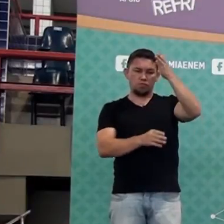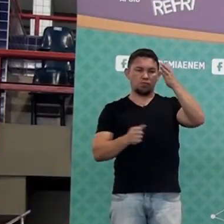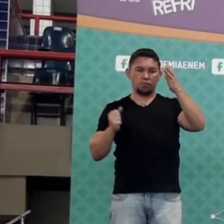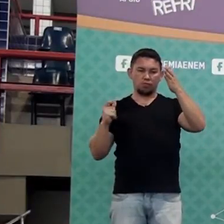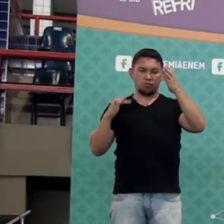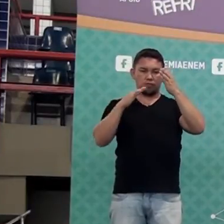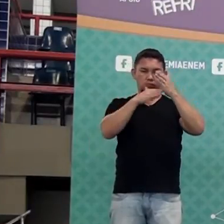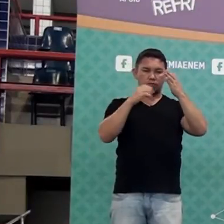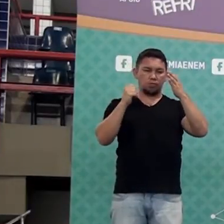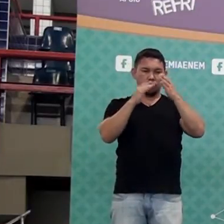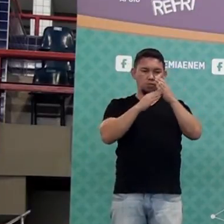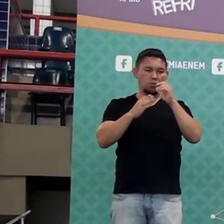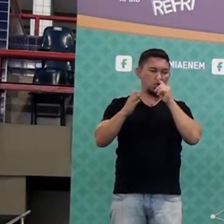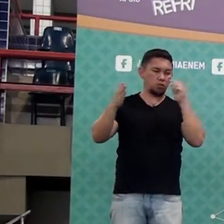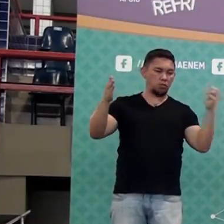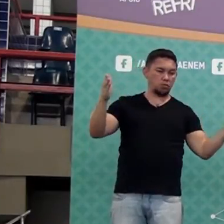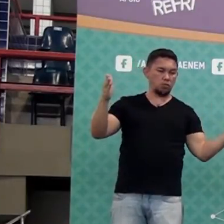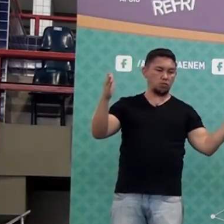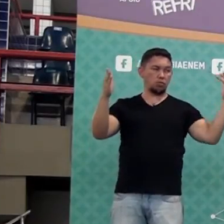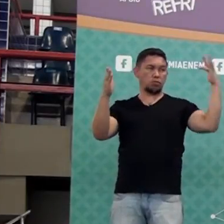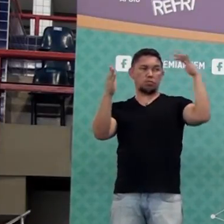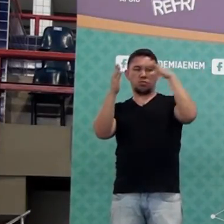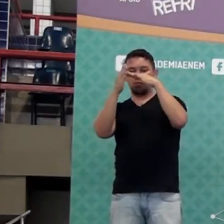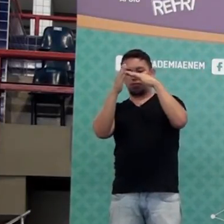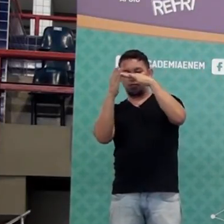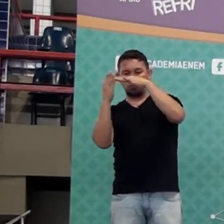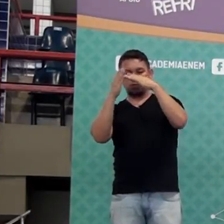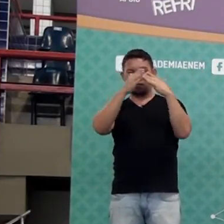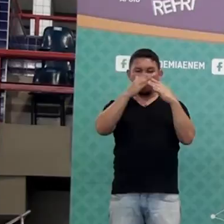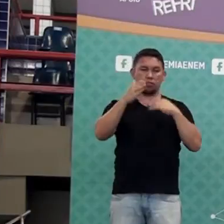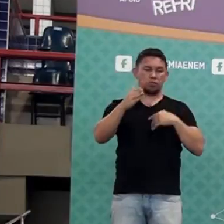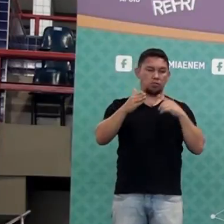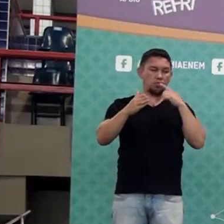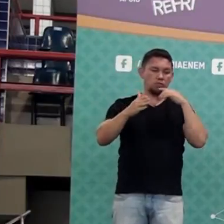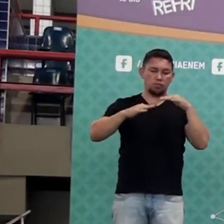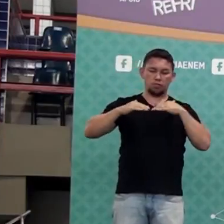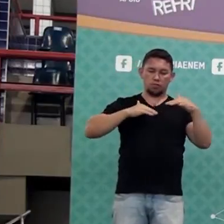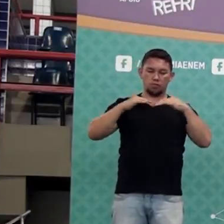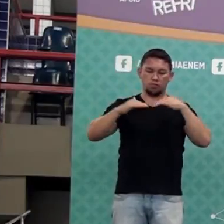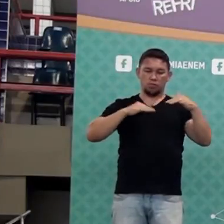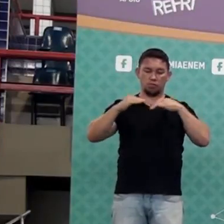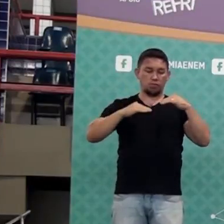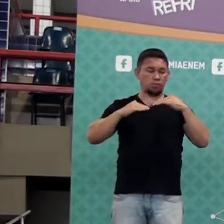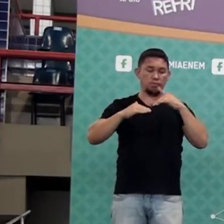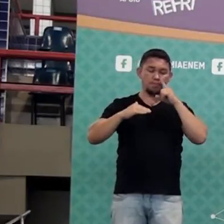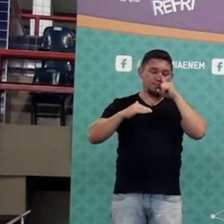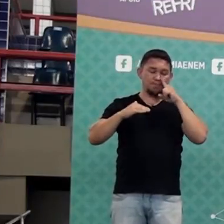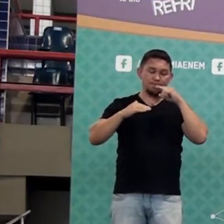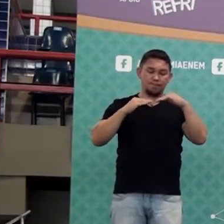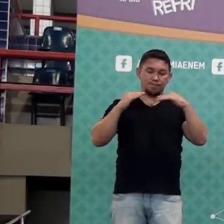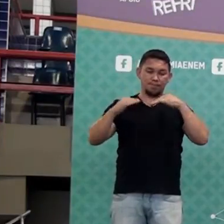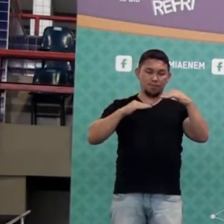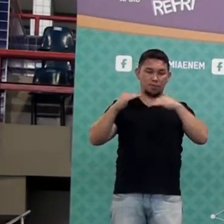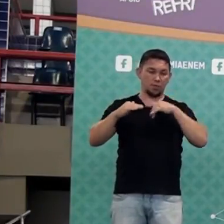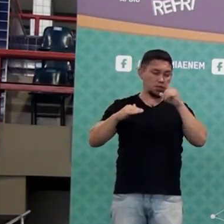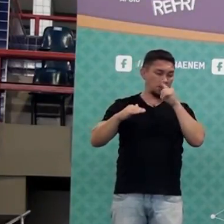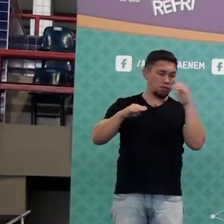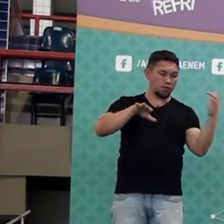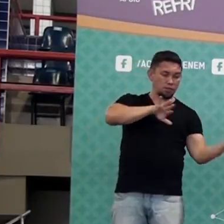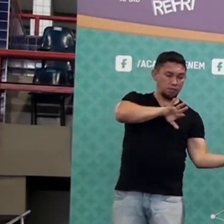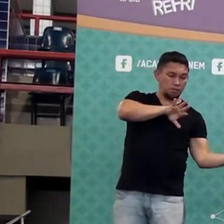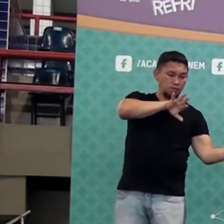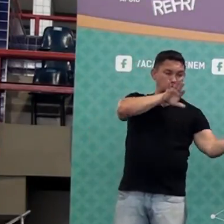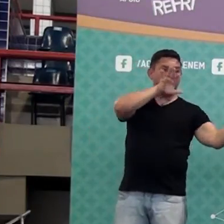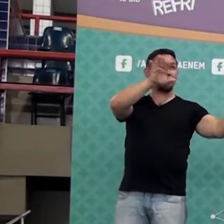para o muro, a onda bater e o muro não cair, só que o terremoto foi de uma magnitude muito grande, a onda do